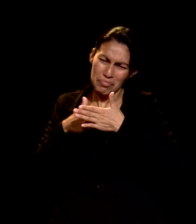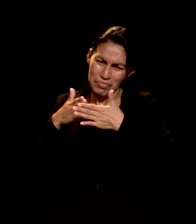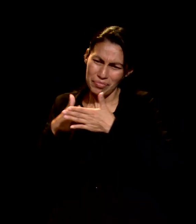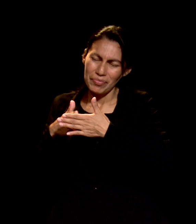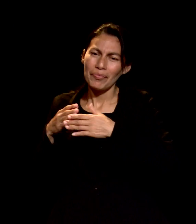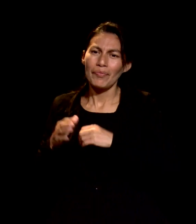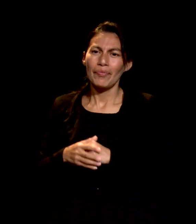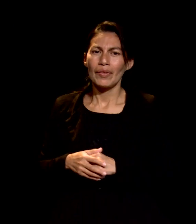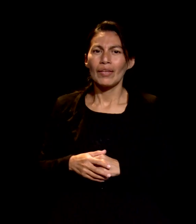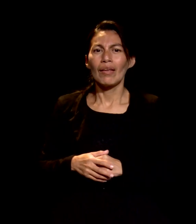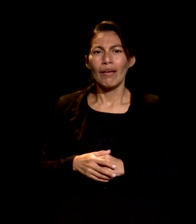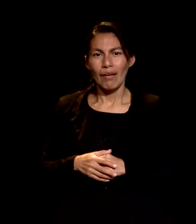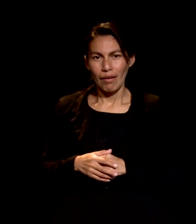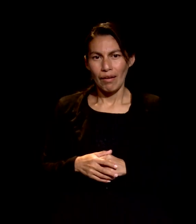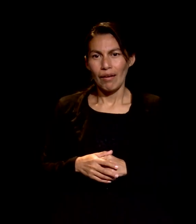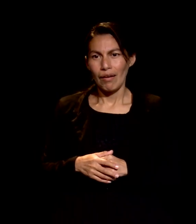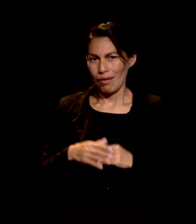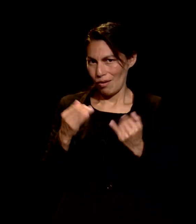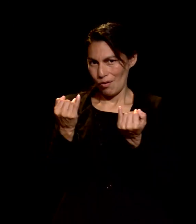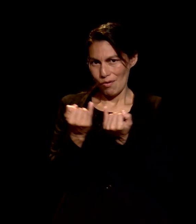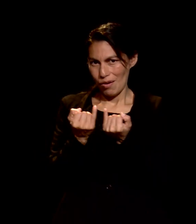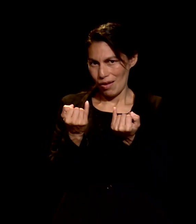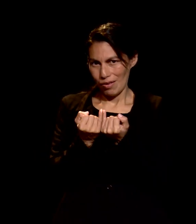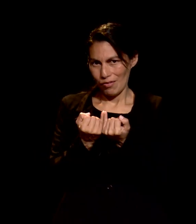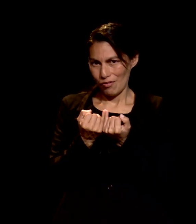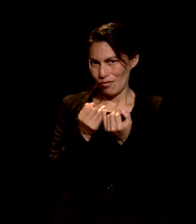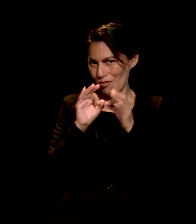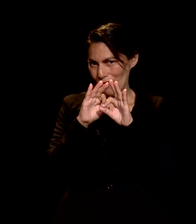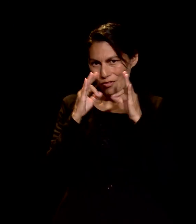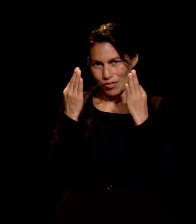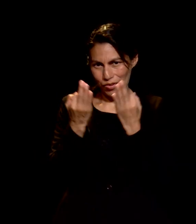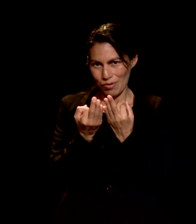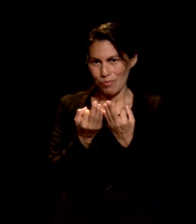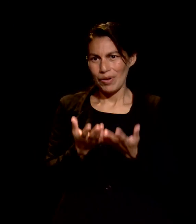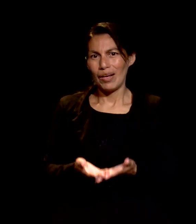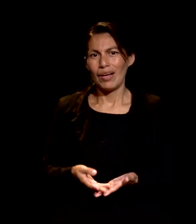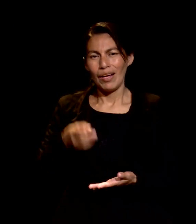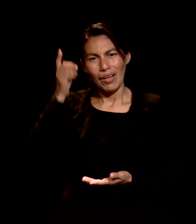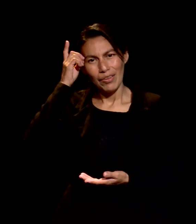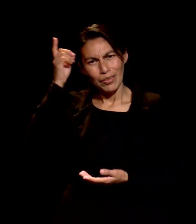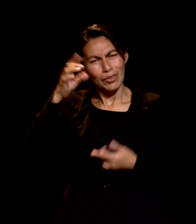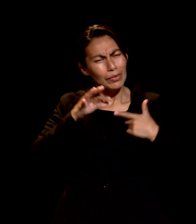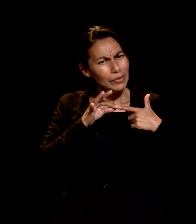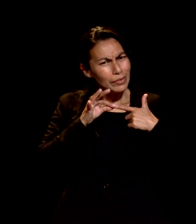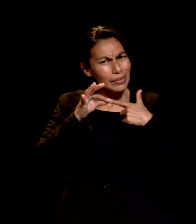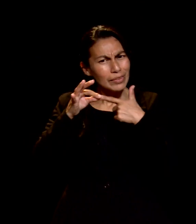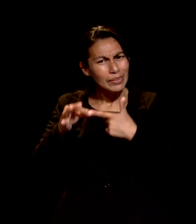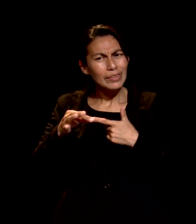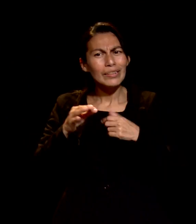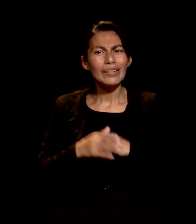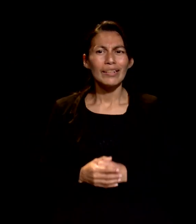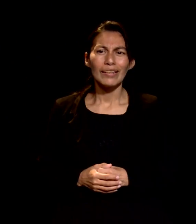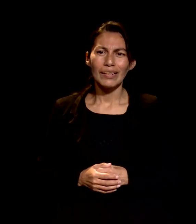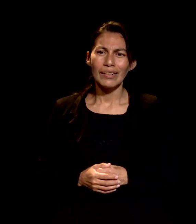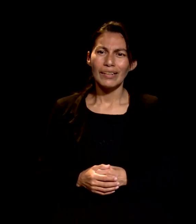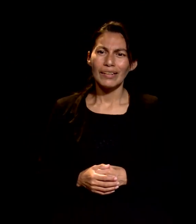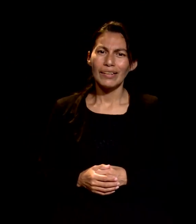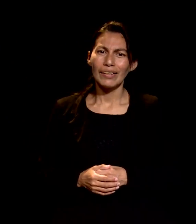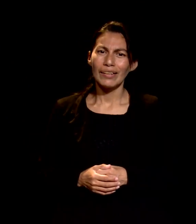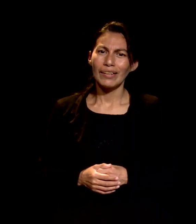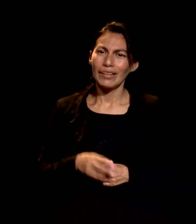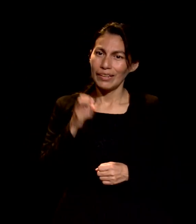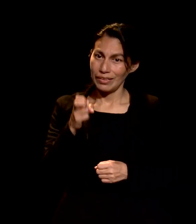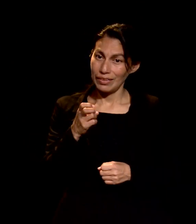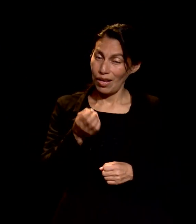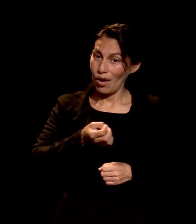¿no es cierto? y de esa misma manera queridos Dios nos dirige a todos y el producto